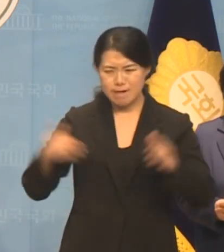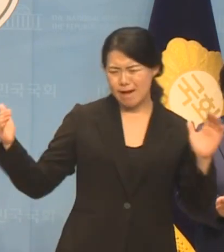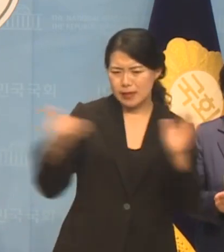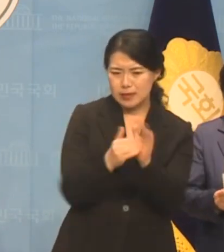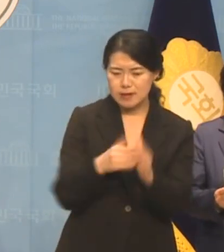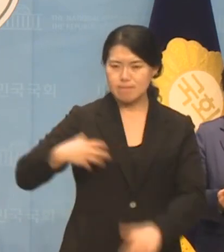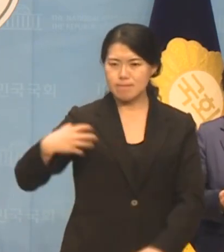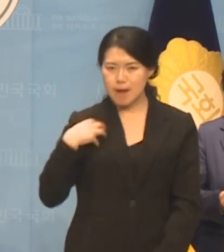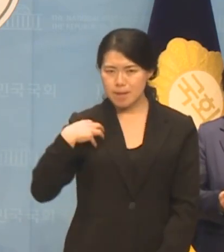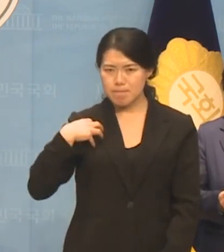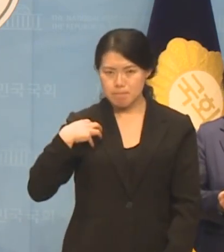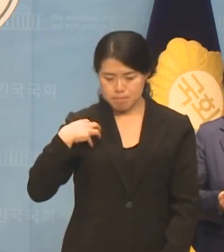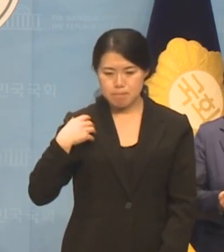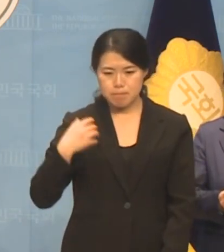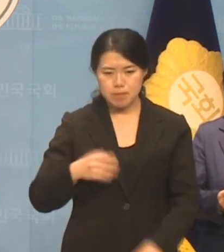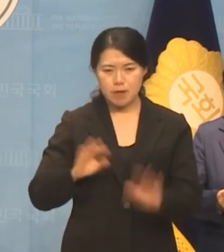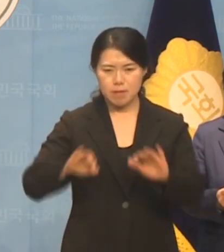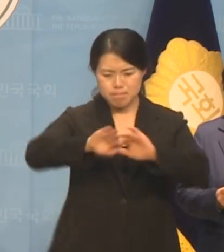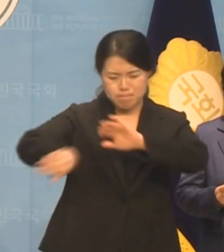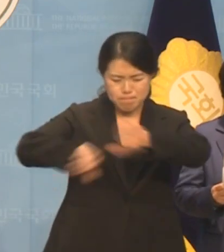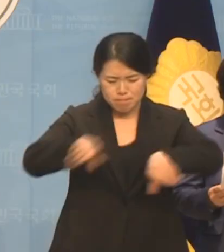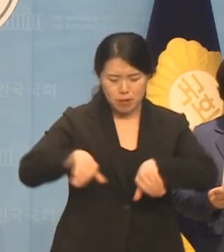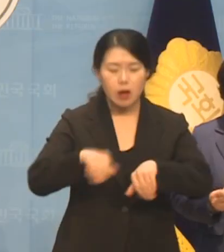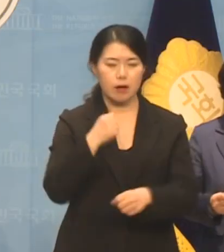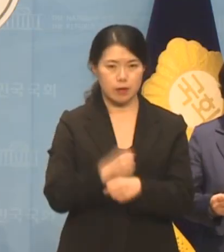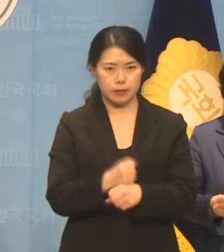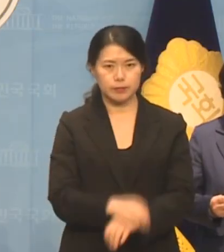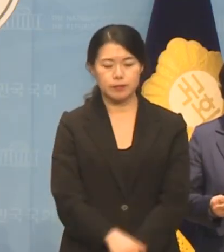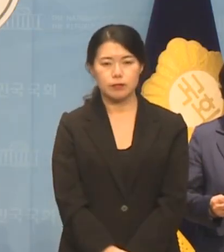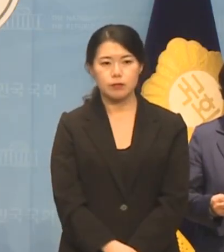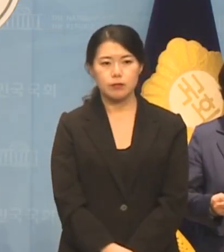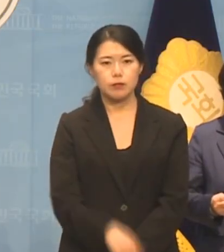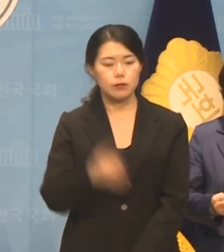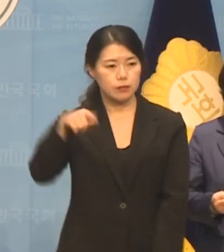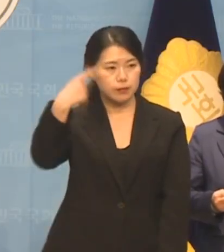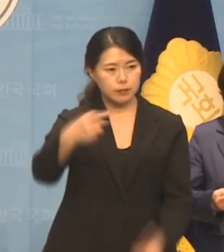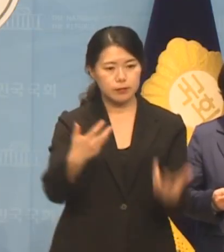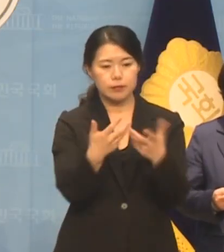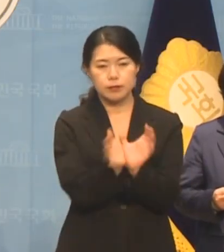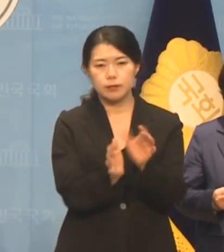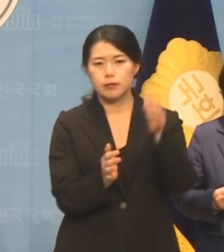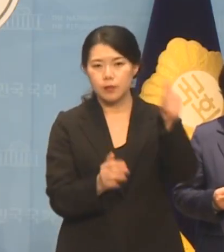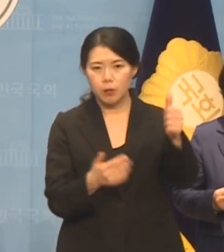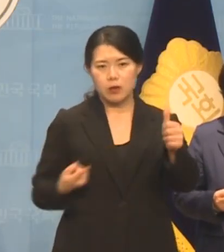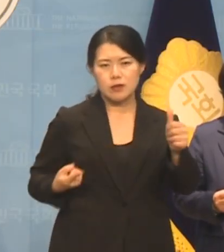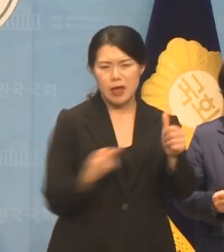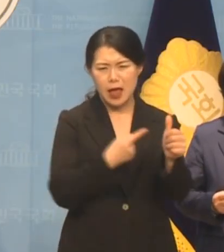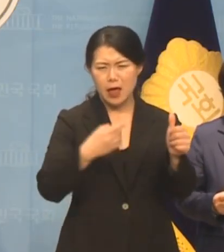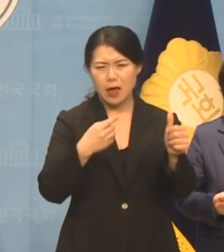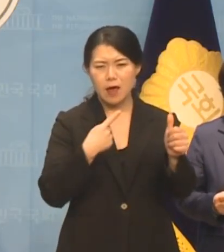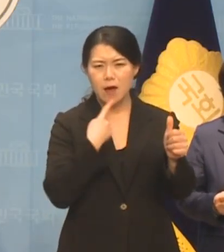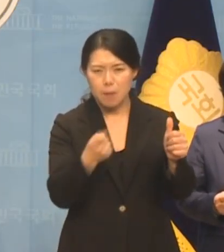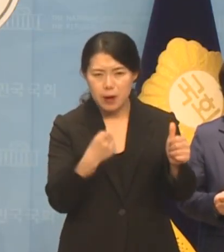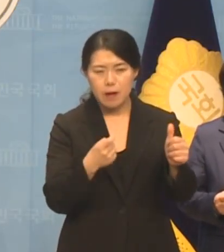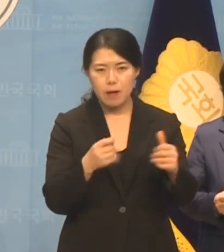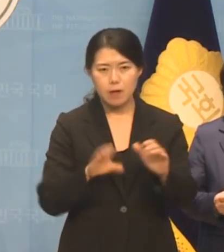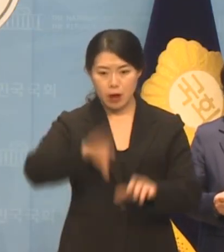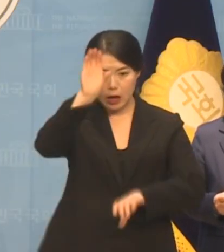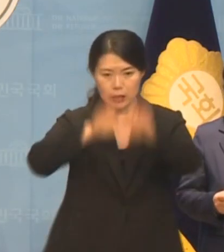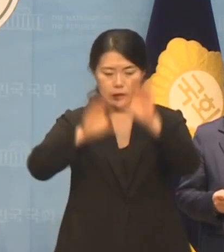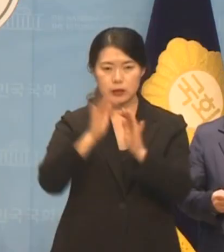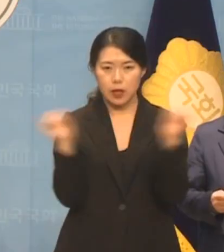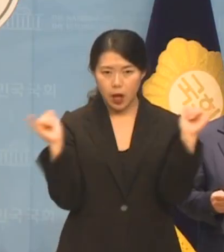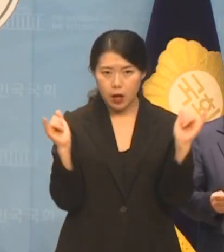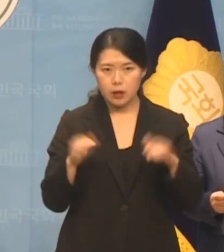책임을 물어 반드시 발본색원할 것입니다. 다음으로 당대표 살해협박 게시글 작성자를